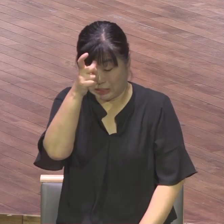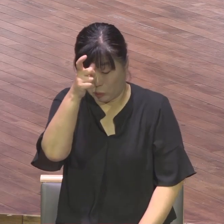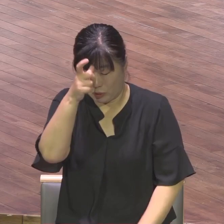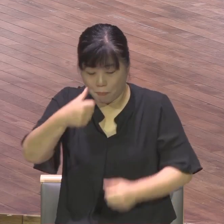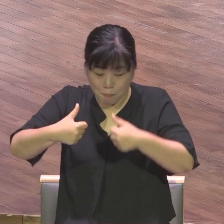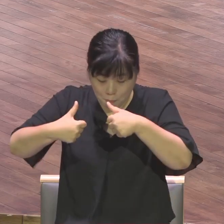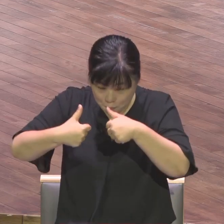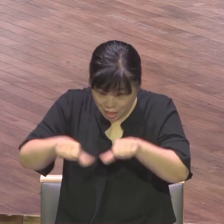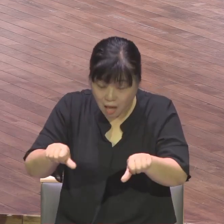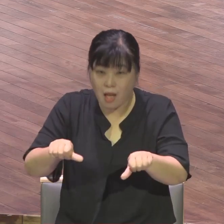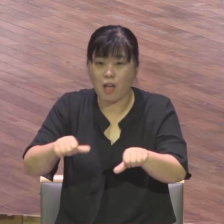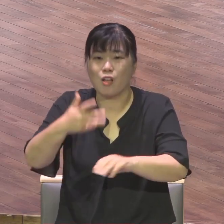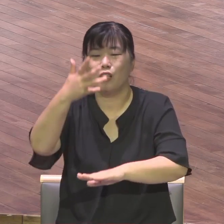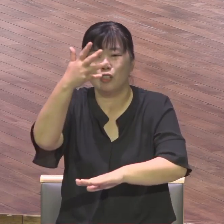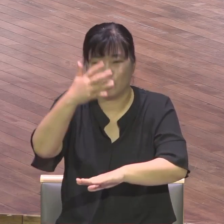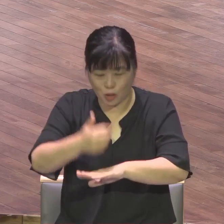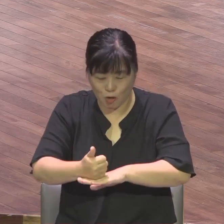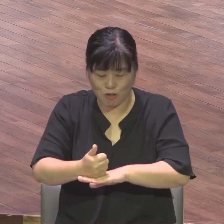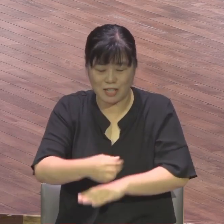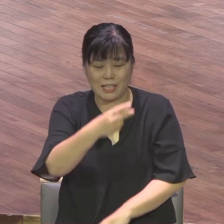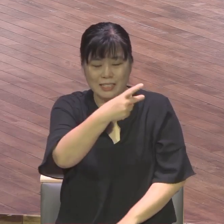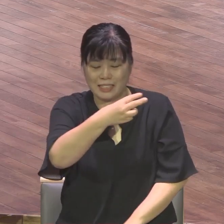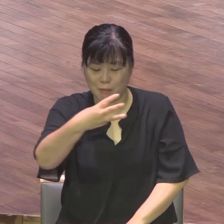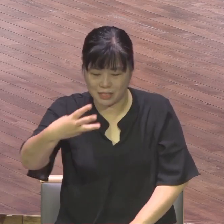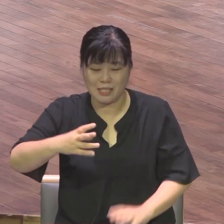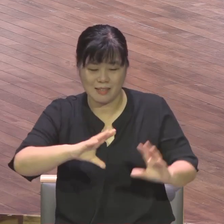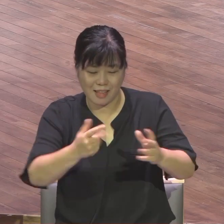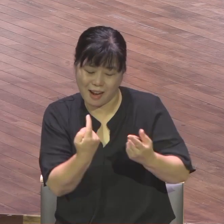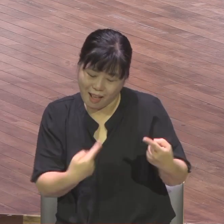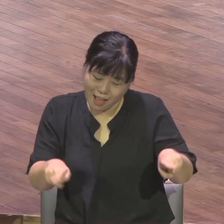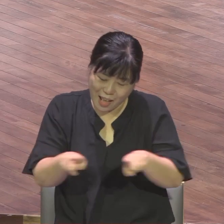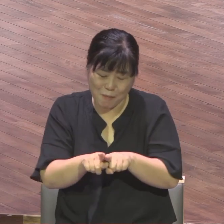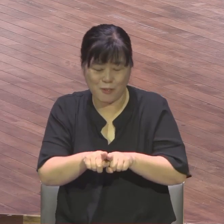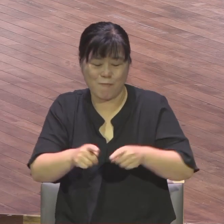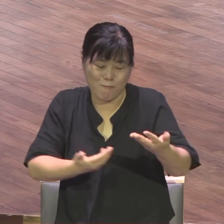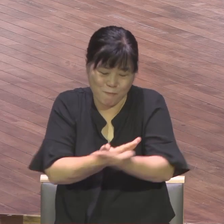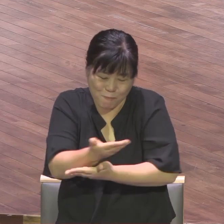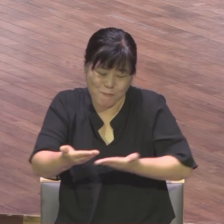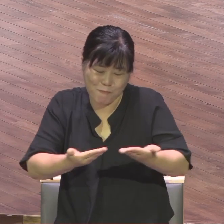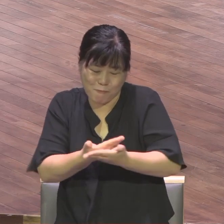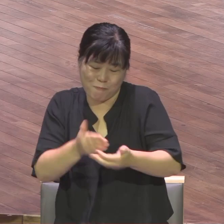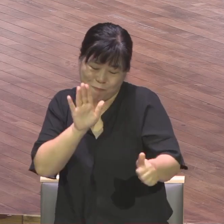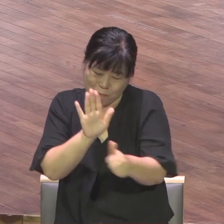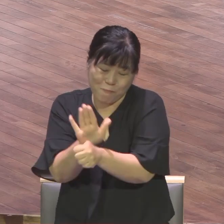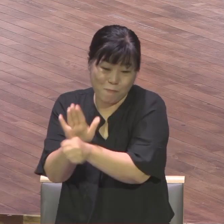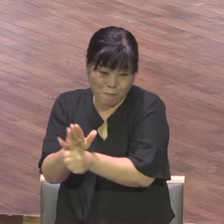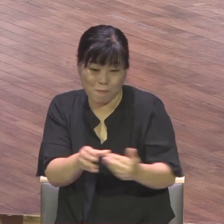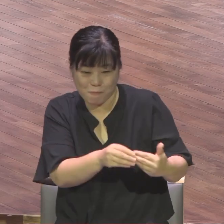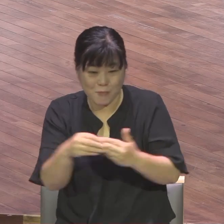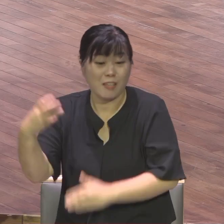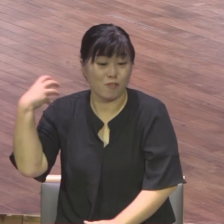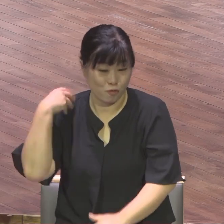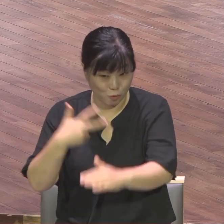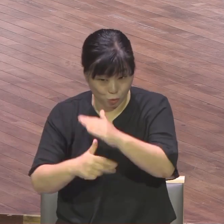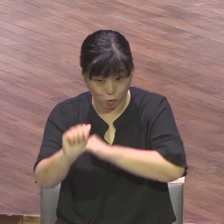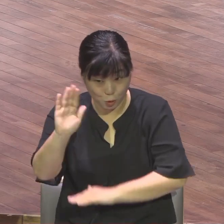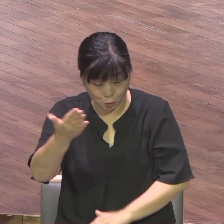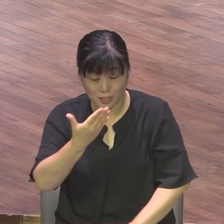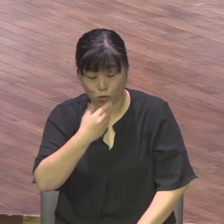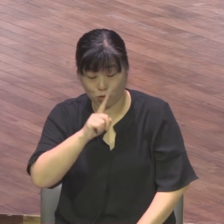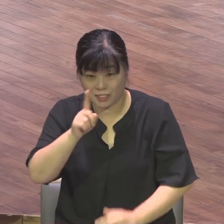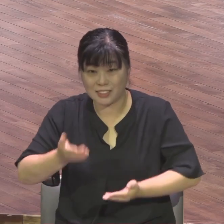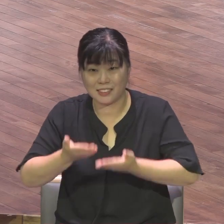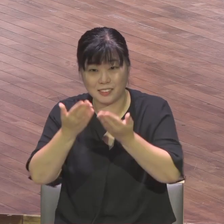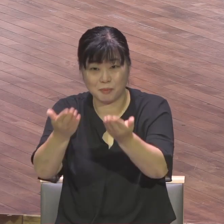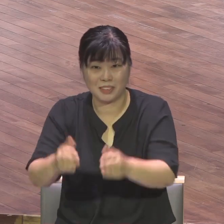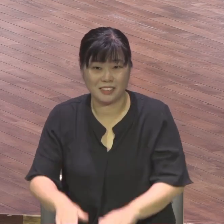복음화를 이루어가는데 시대적 대표적 기념비적으로 쓰임받는 전거의 교회를 주임으로 축복합니다. 그럼 첫째로